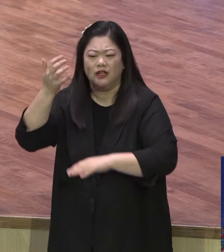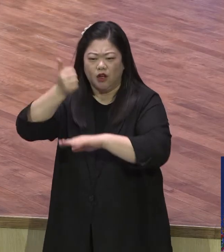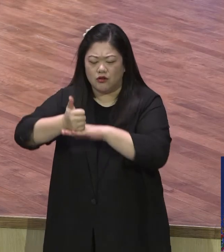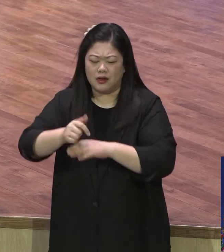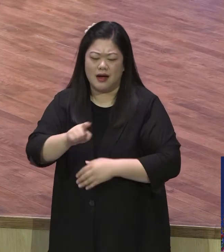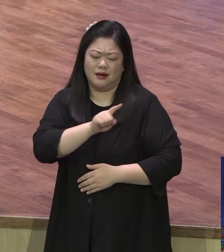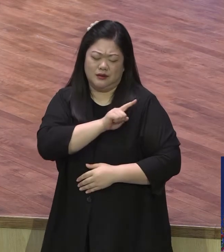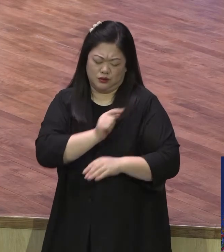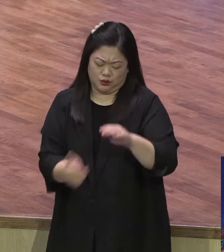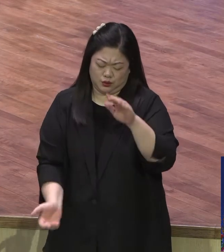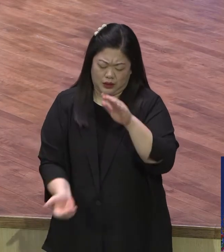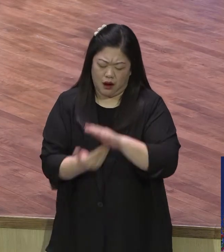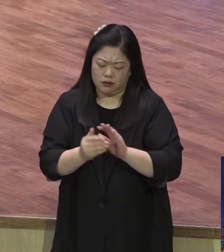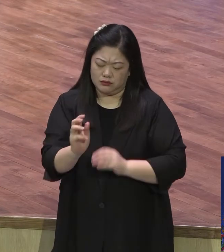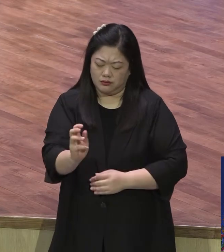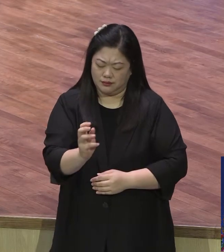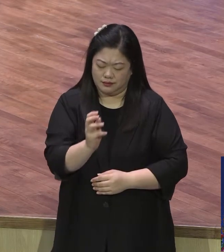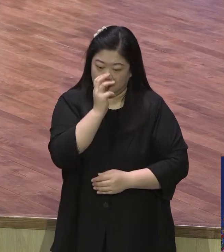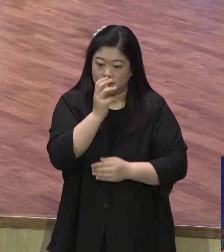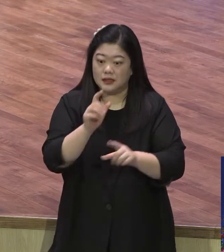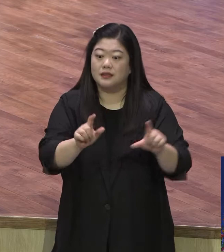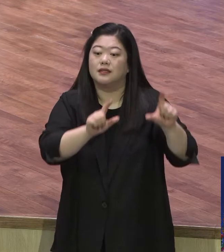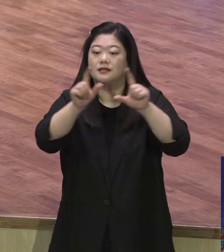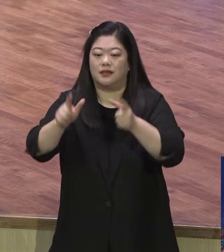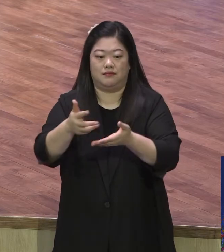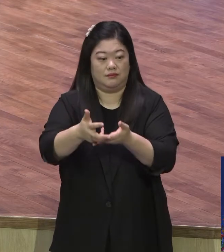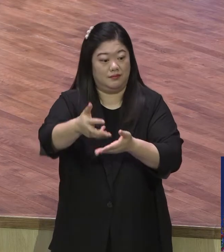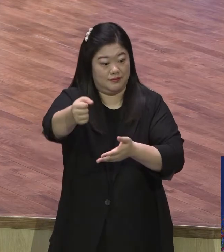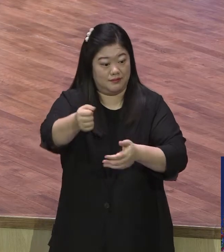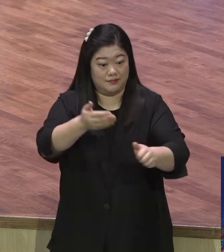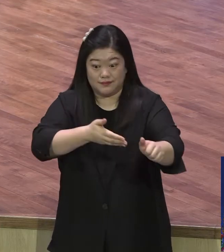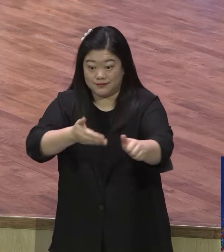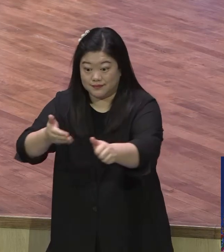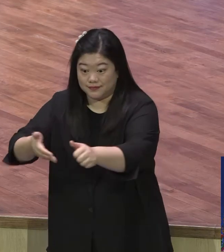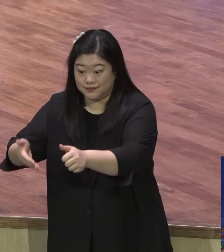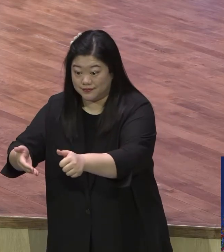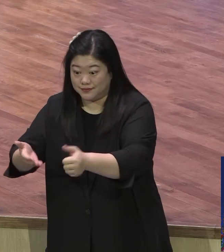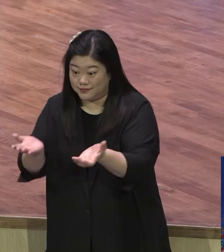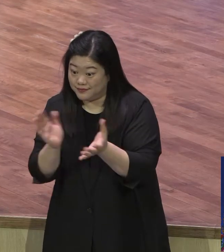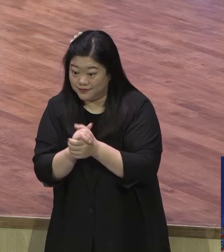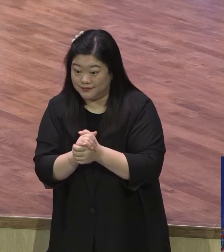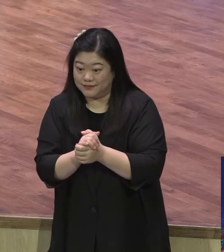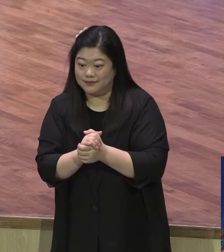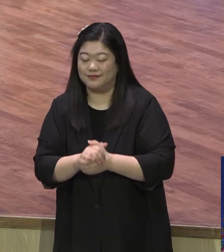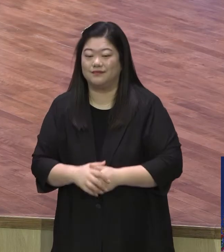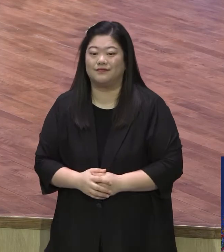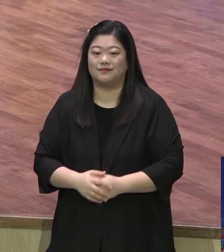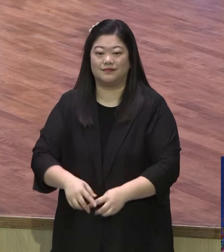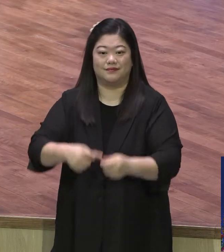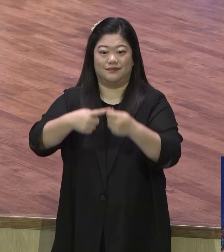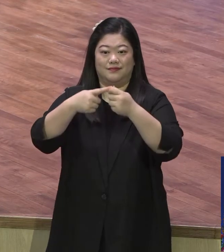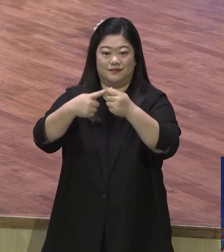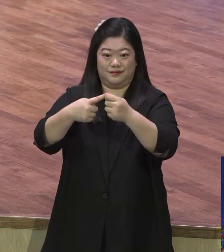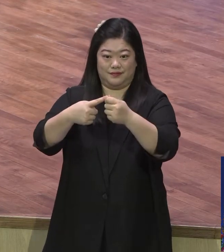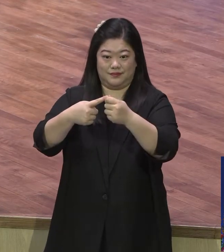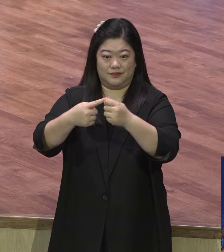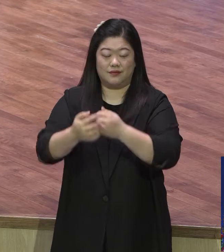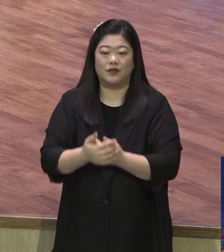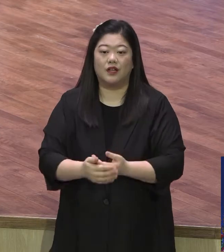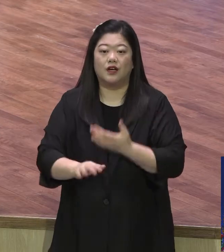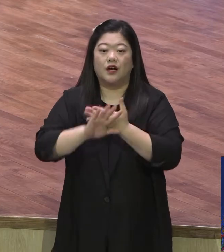성교작품 그것을 만드는 삶 속으로 들어가시기를 저희로 축복합니다 그럼 첫째로 성교의